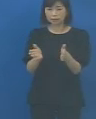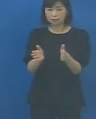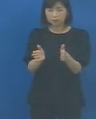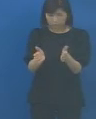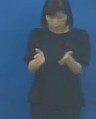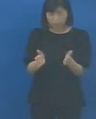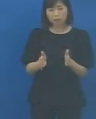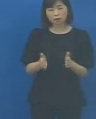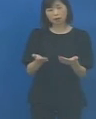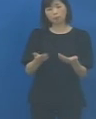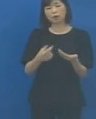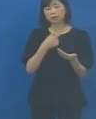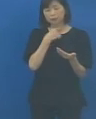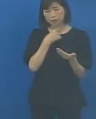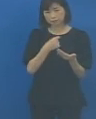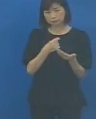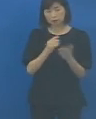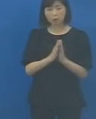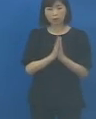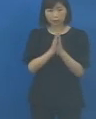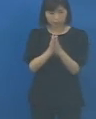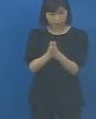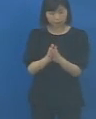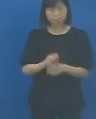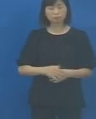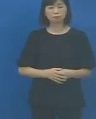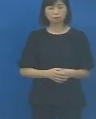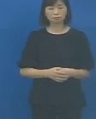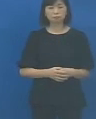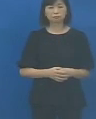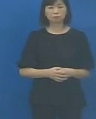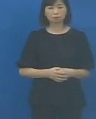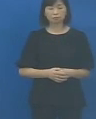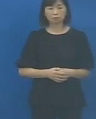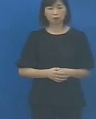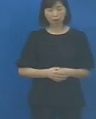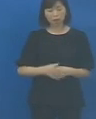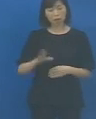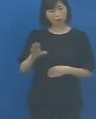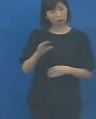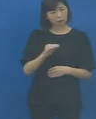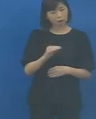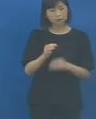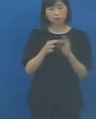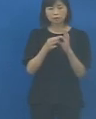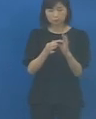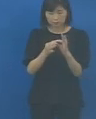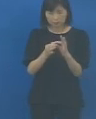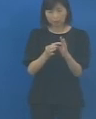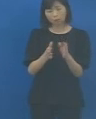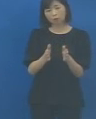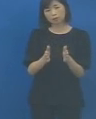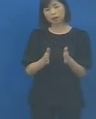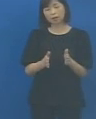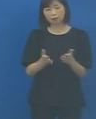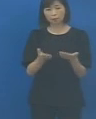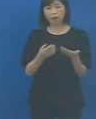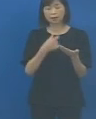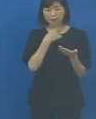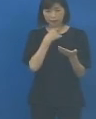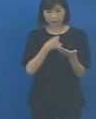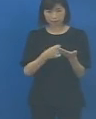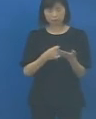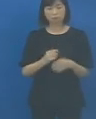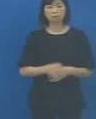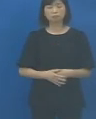き時期に入ったと、お願いを申し上げたいと思いますし、帰省についてもお控えをいただきたい、と思います